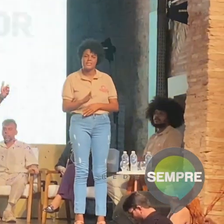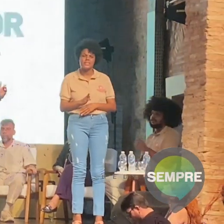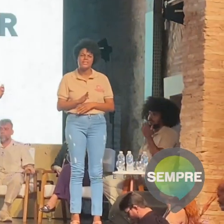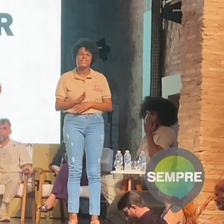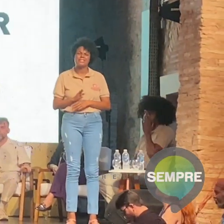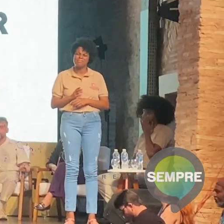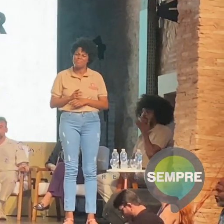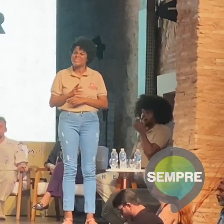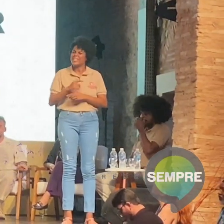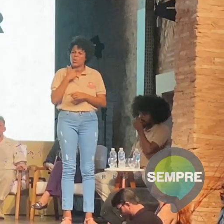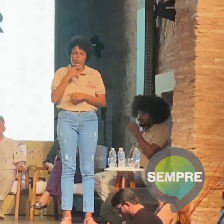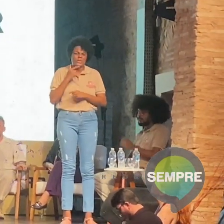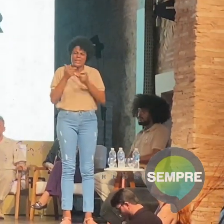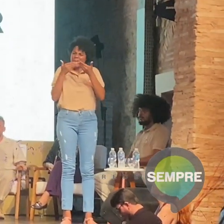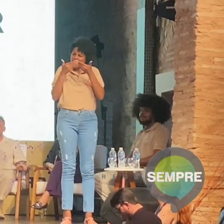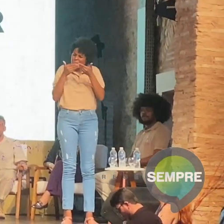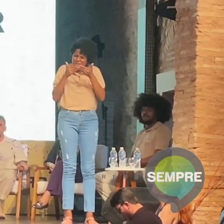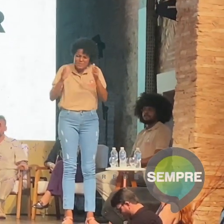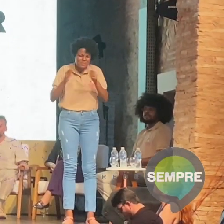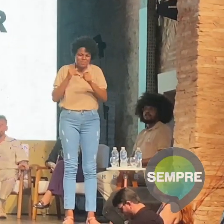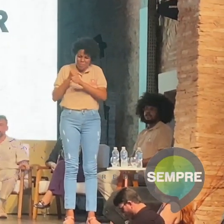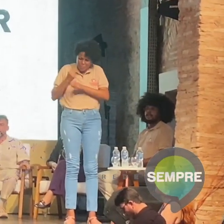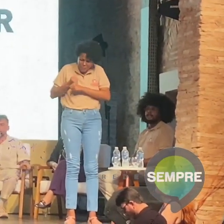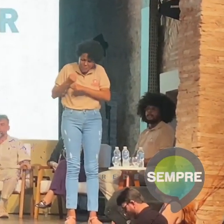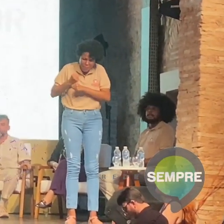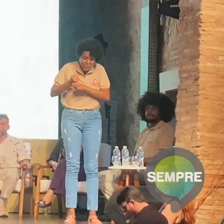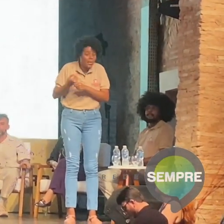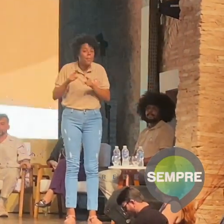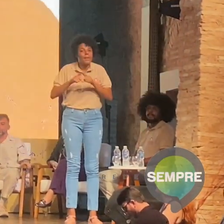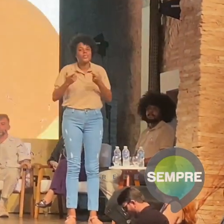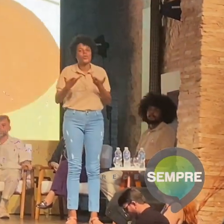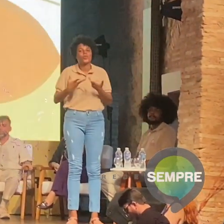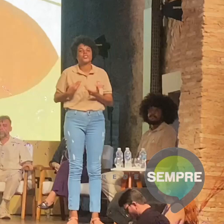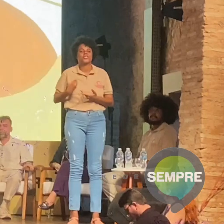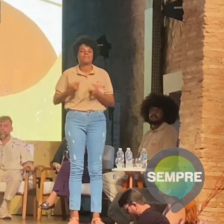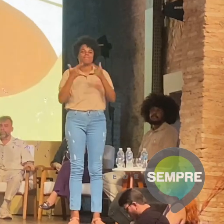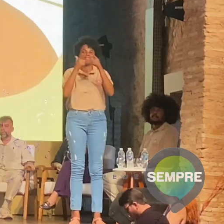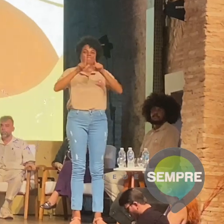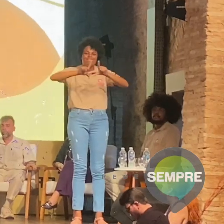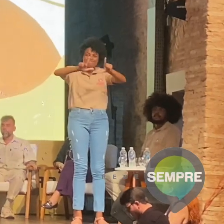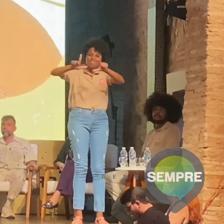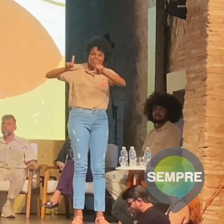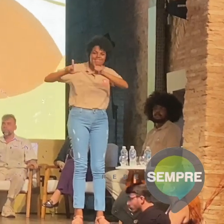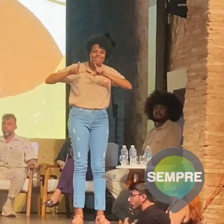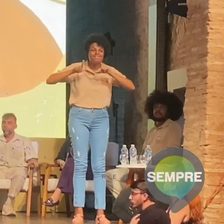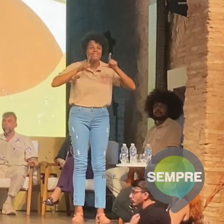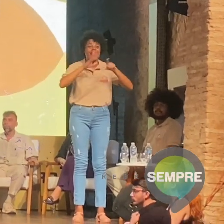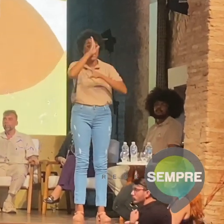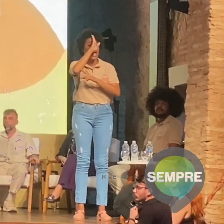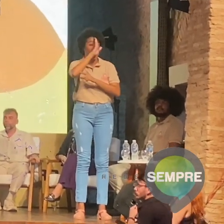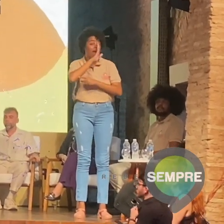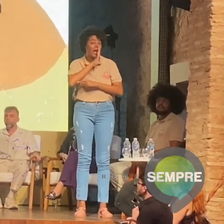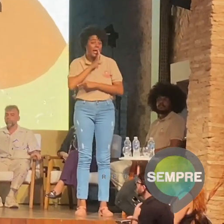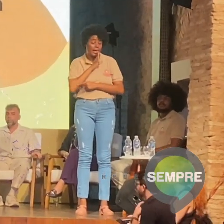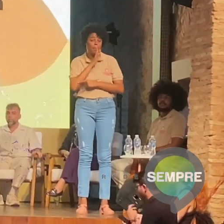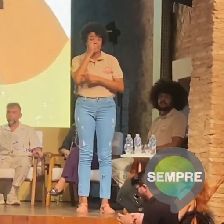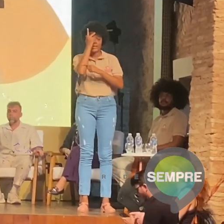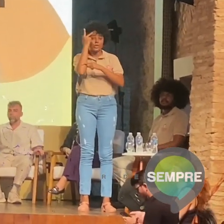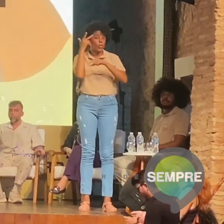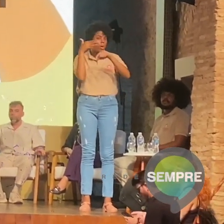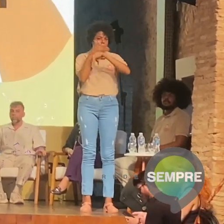se arrastava e que hoje está lá com exposição gratuita, com recorde de participação de